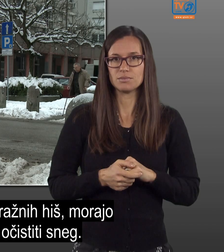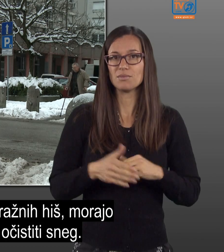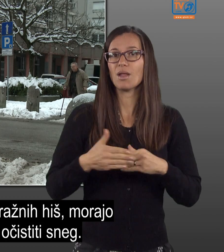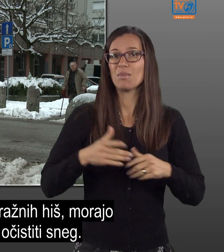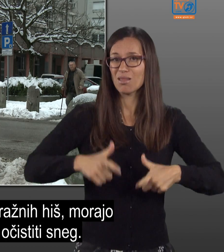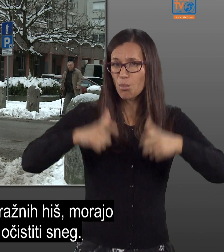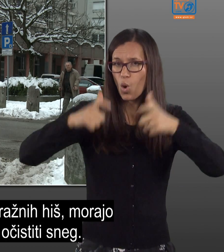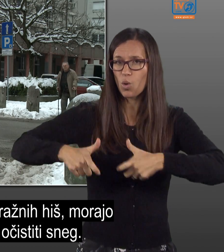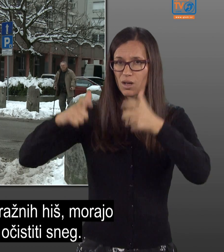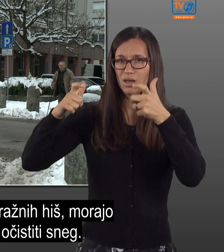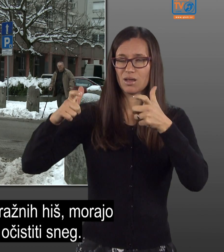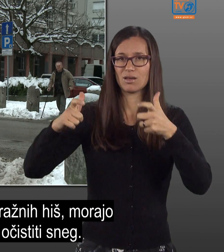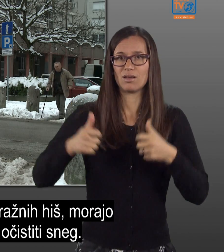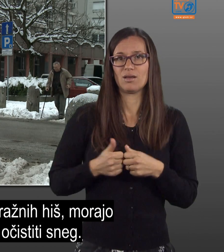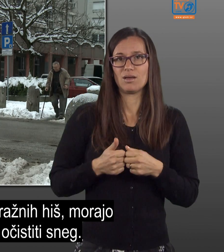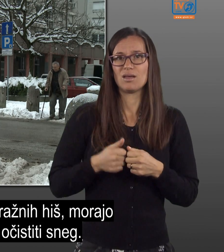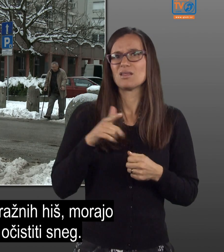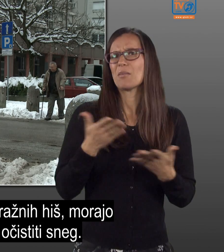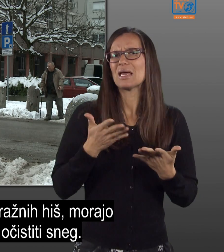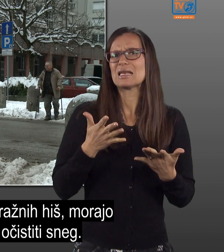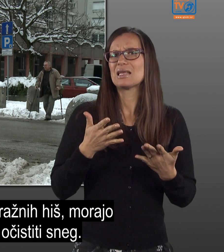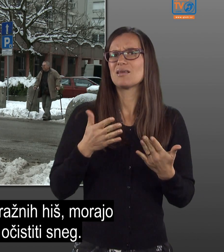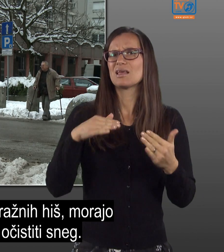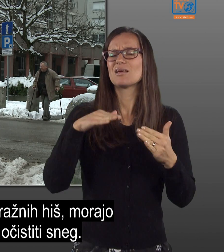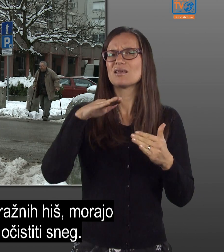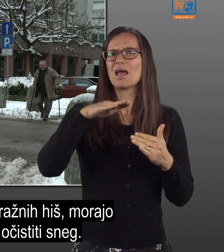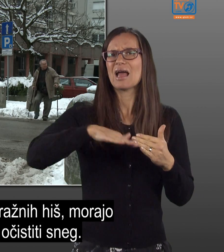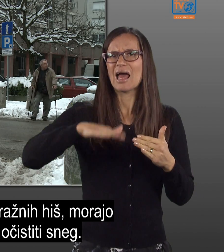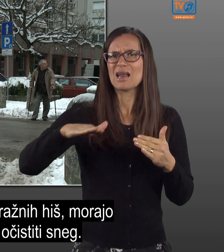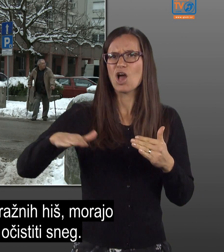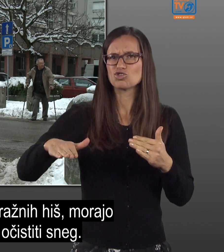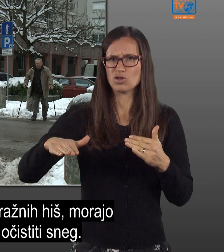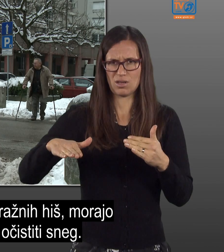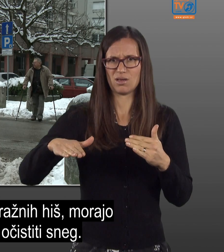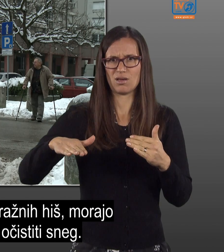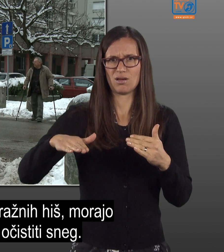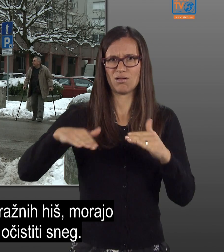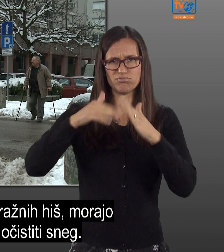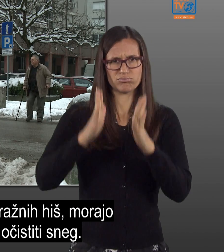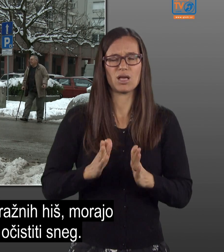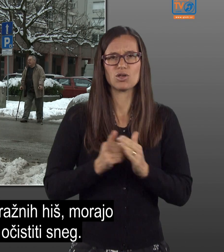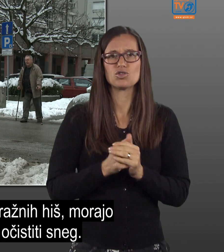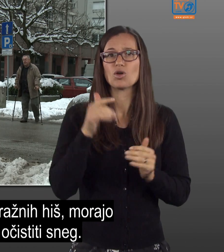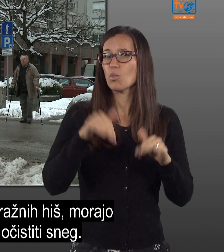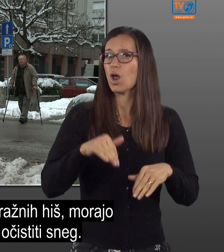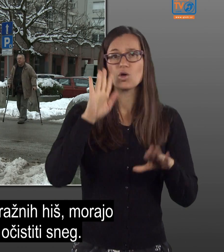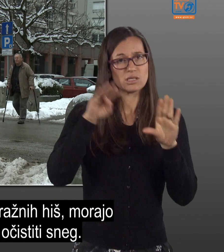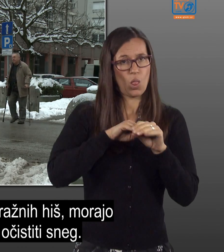Pred bloki, kjer ni, bom rekel, garažnih hiš, morajo stanovalci sami očistiti.